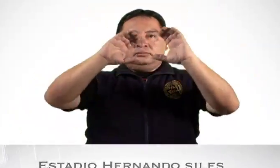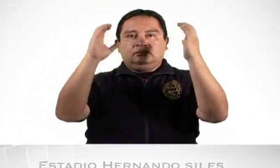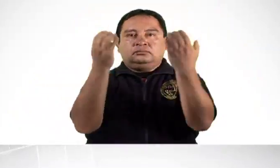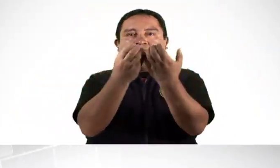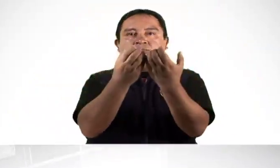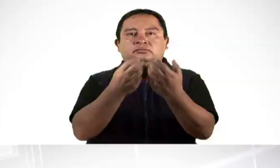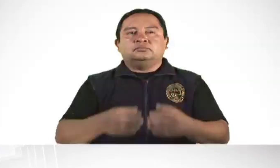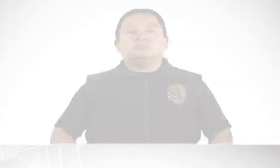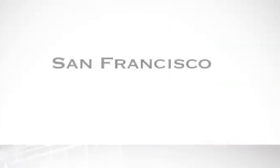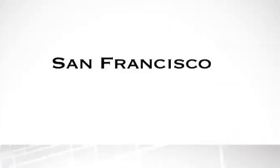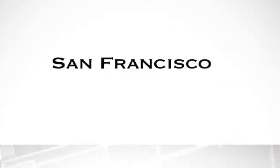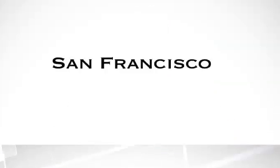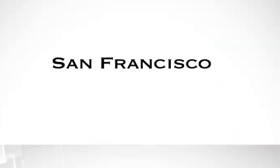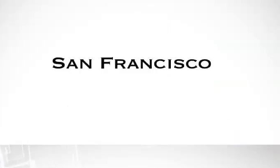Stadium.